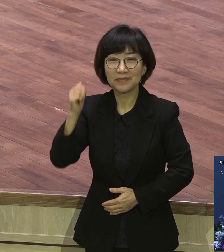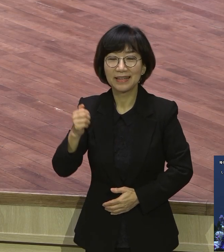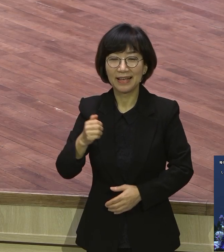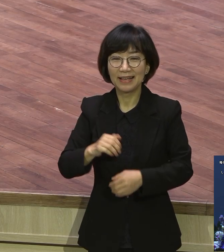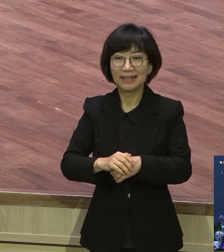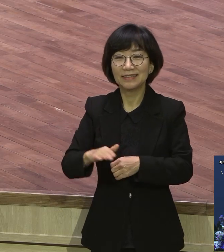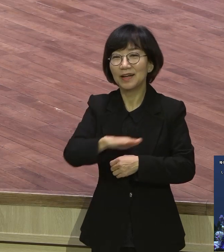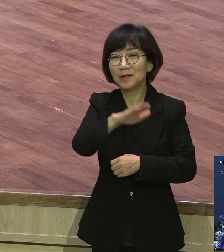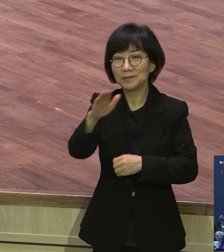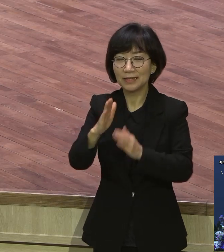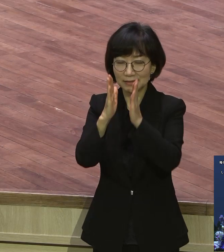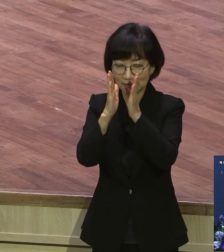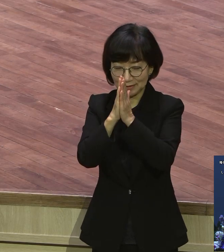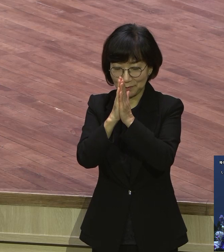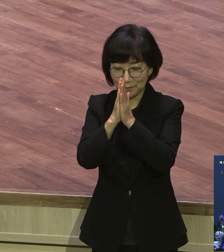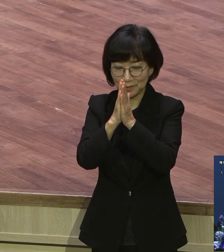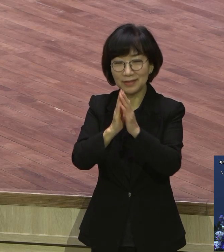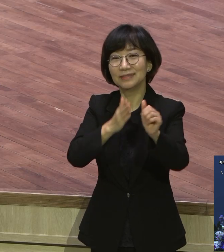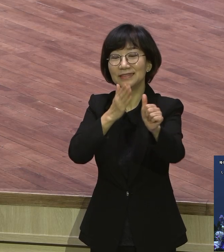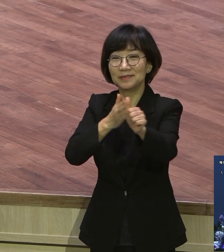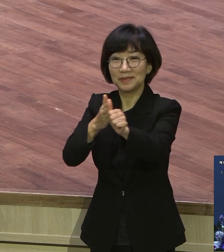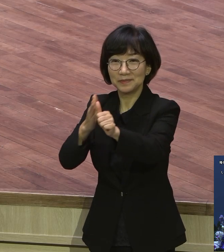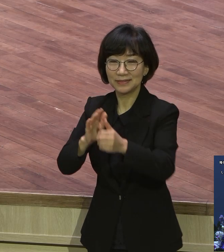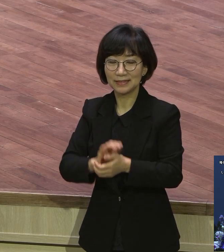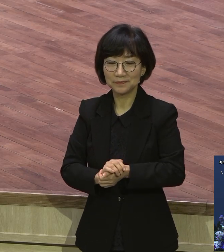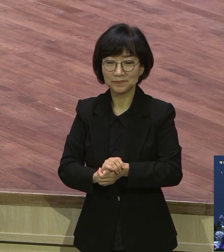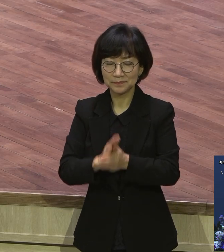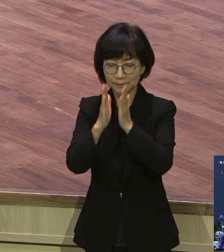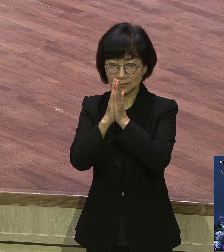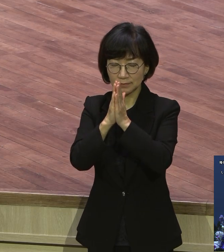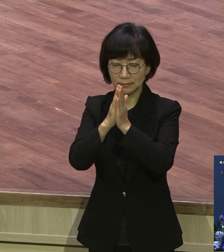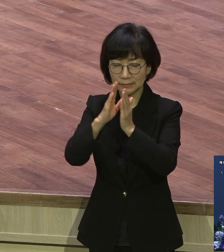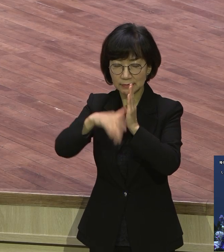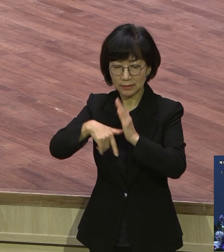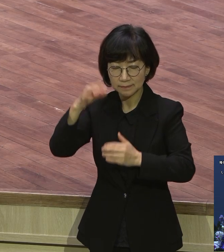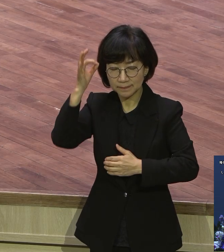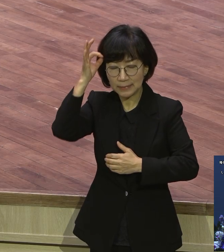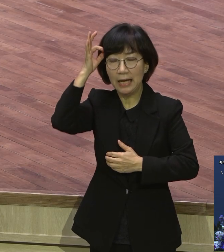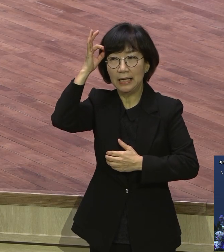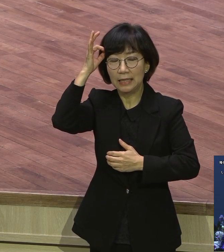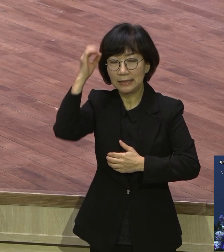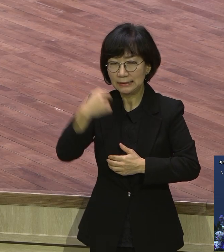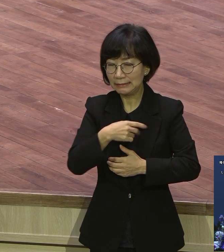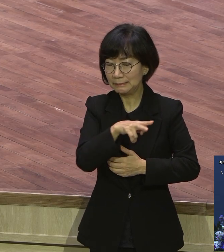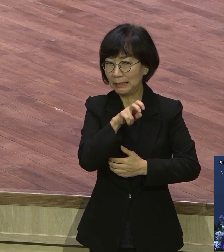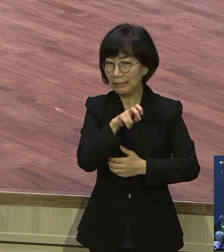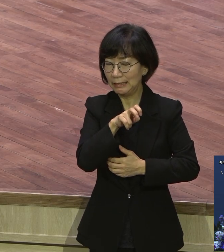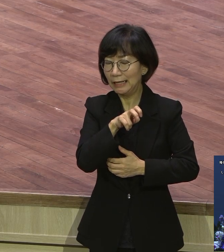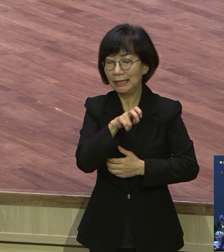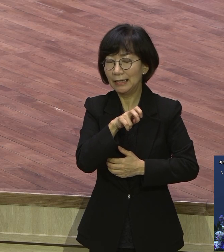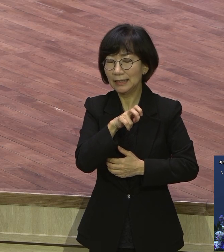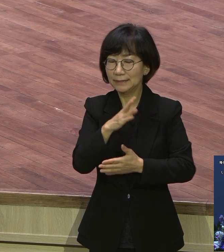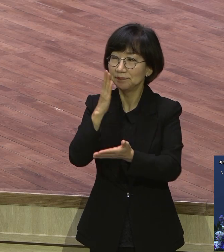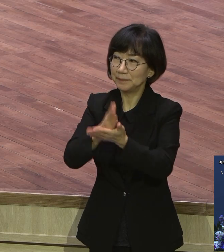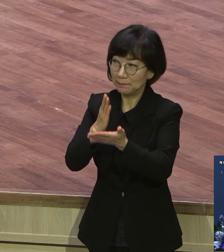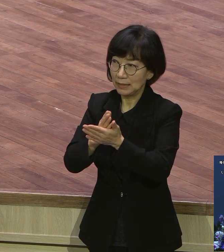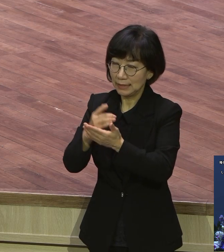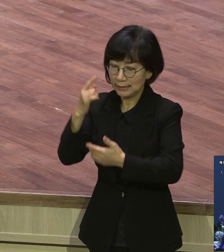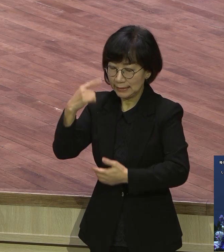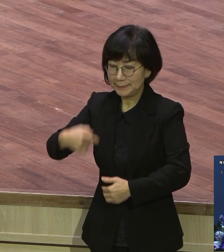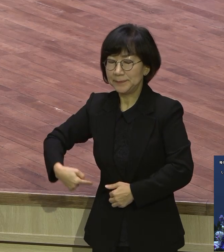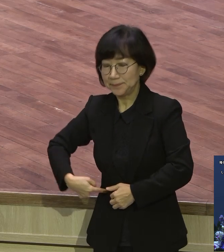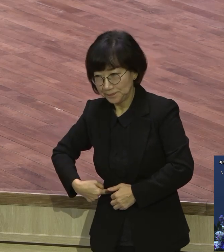기도하면 언제나 화해하고 오라고 말씀하세요 기도한 사람 지구촌 이혼사람 한 명도 없어 그래